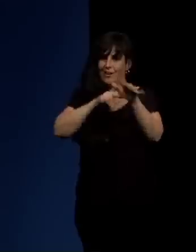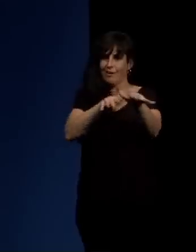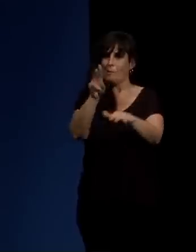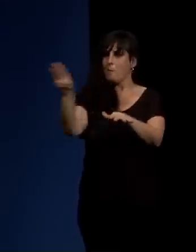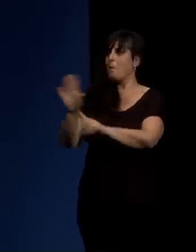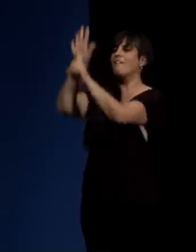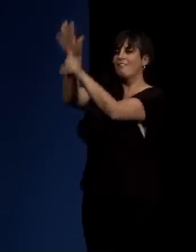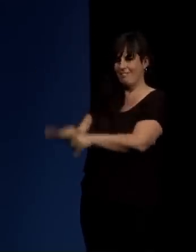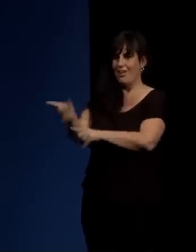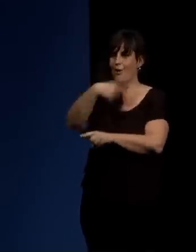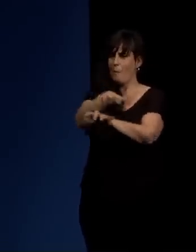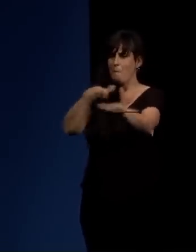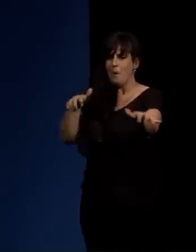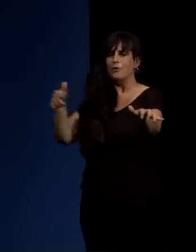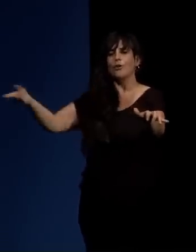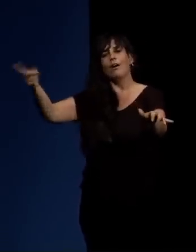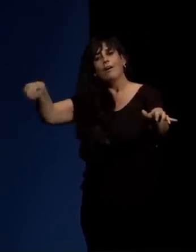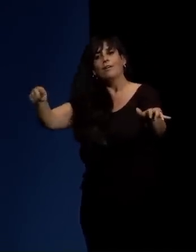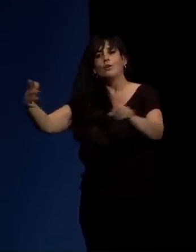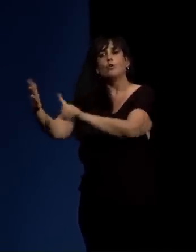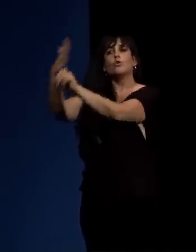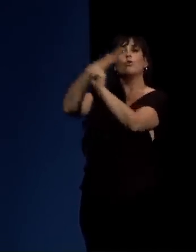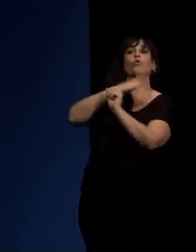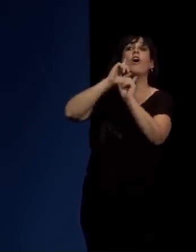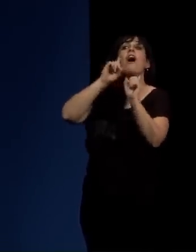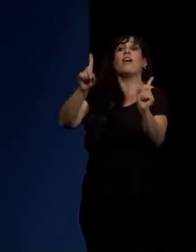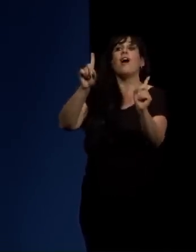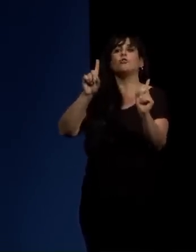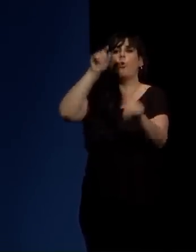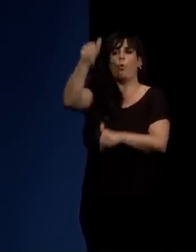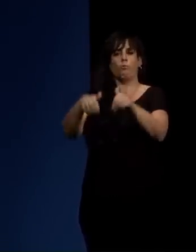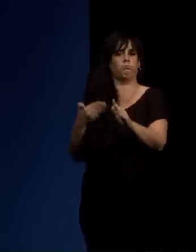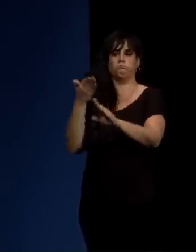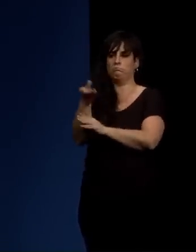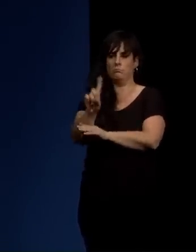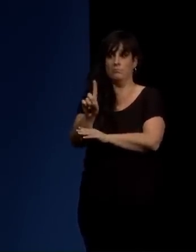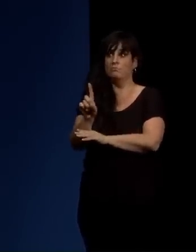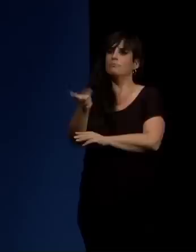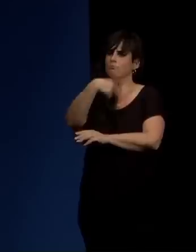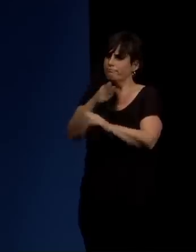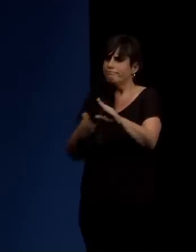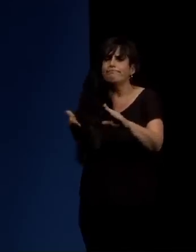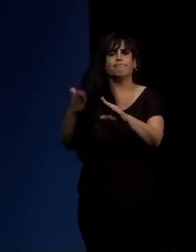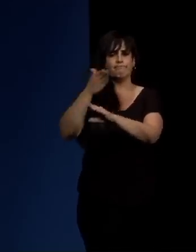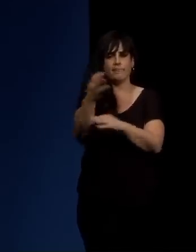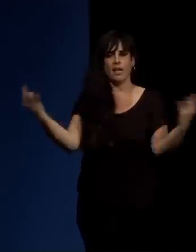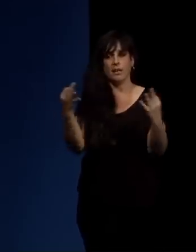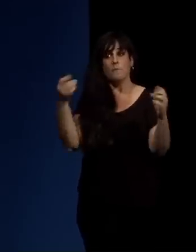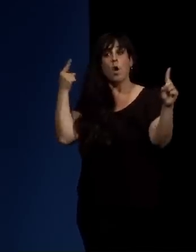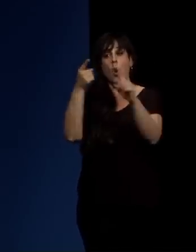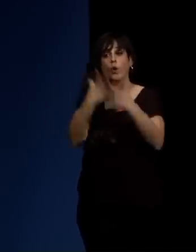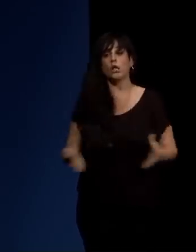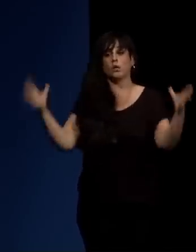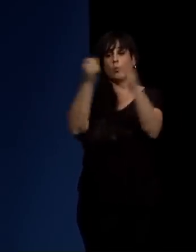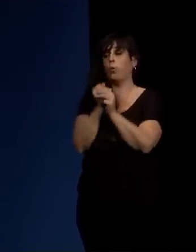maioría, e só nos poden derrotar se nós non vamos a votar. E hai que ir a votar para darlles o finiquito. Só teñen unha posibilidade